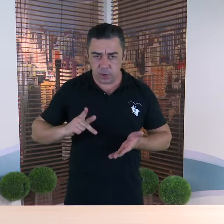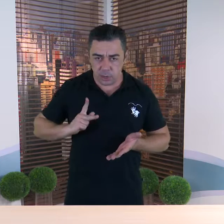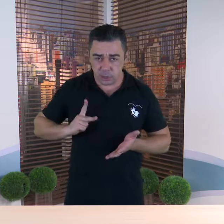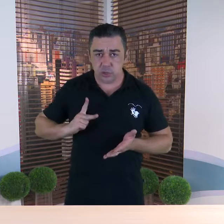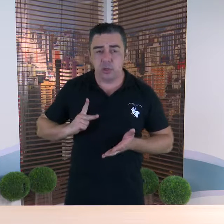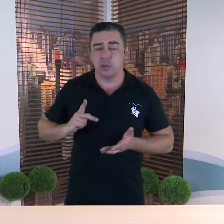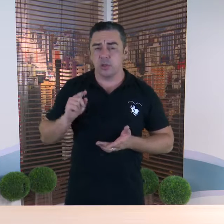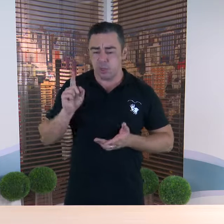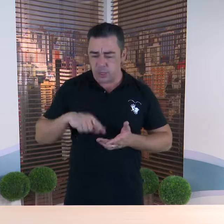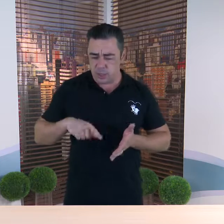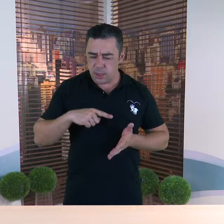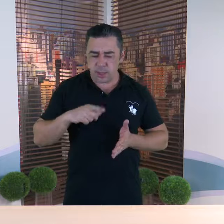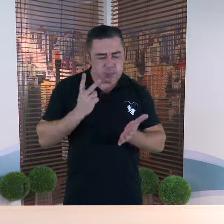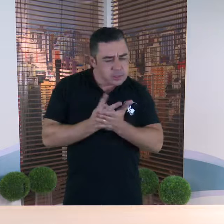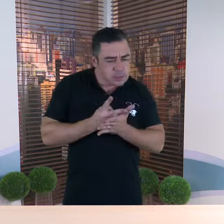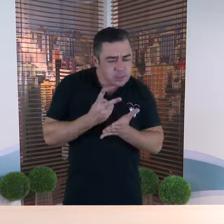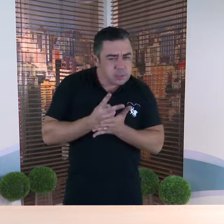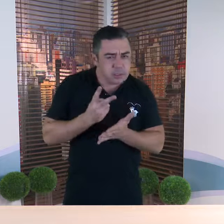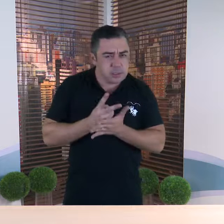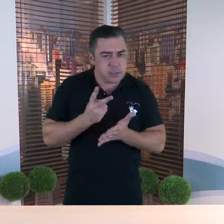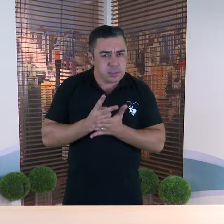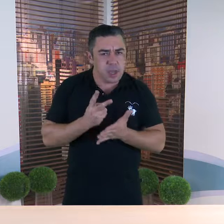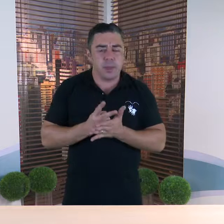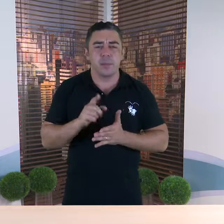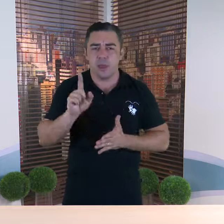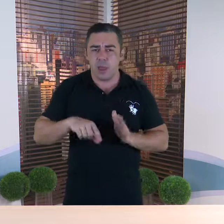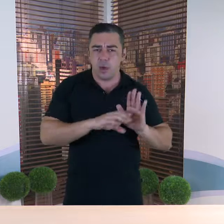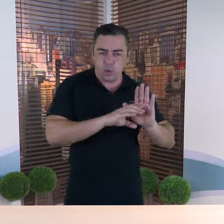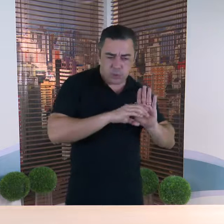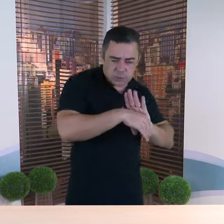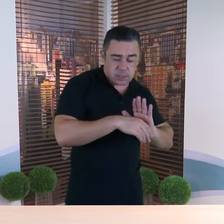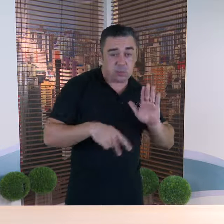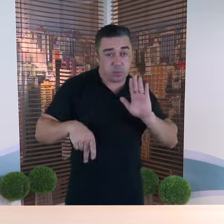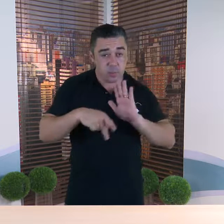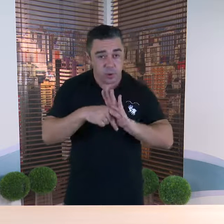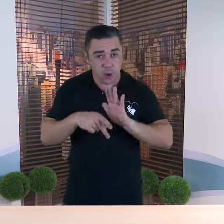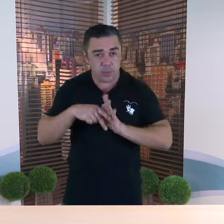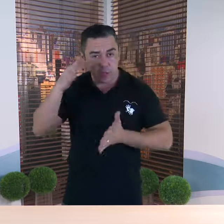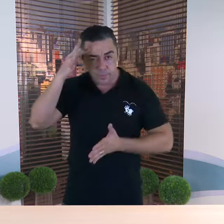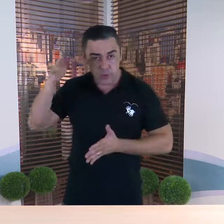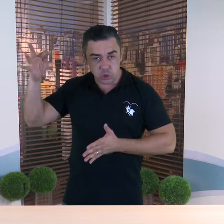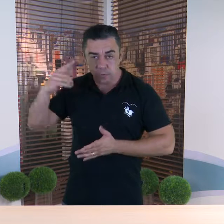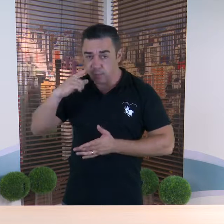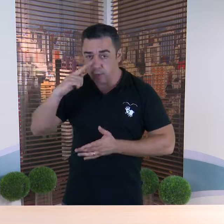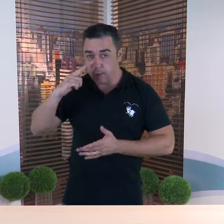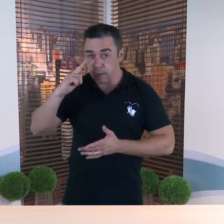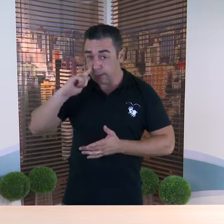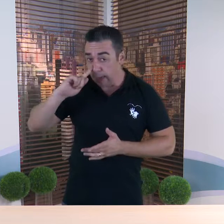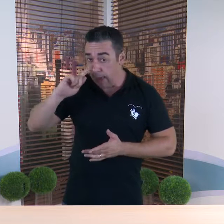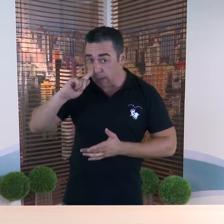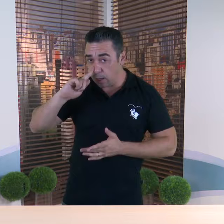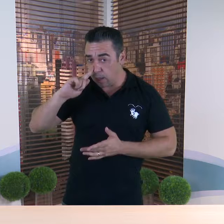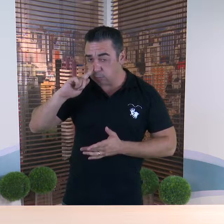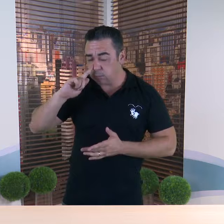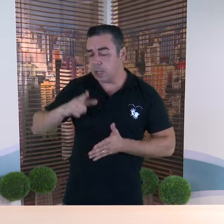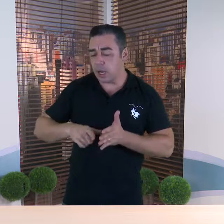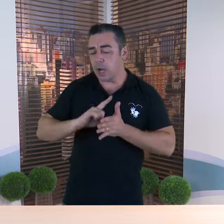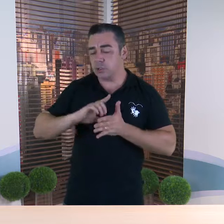nova religião, calcando-se frequentemente em argumentos e conceitos procedentes da filosofia grega, desde